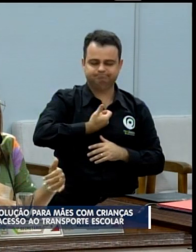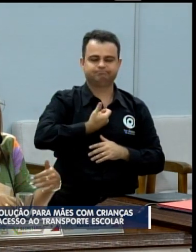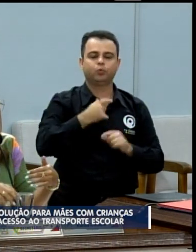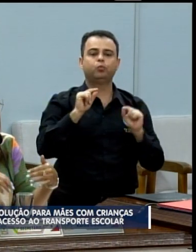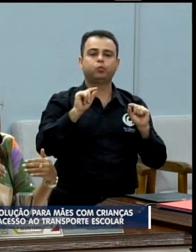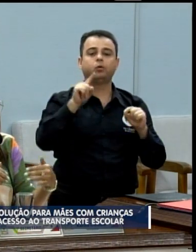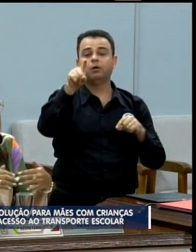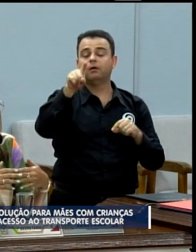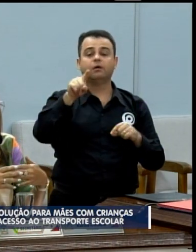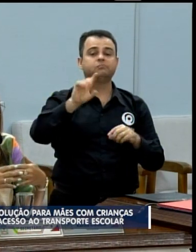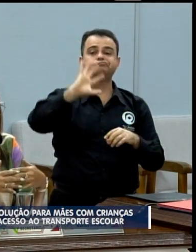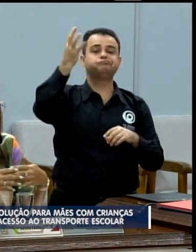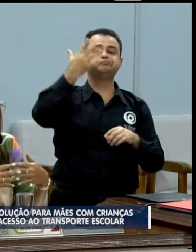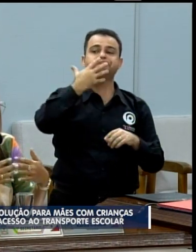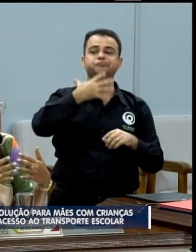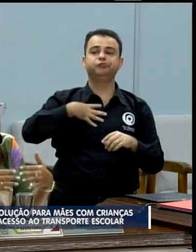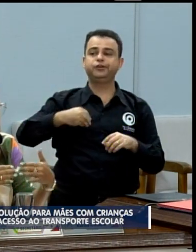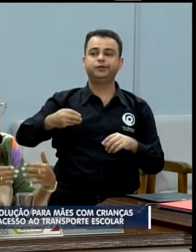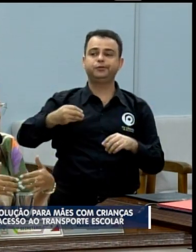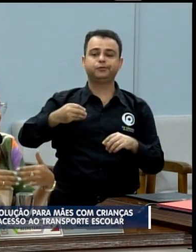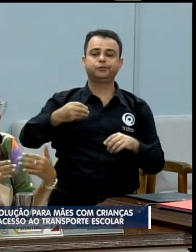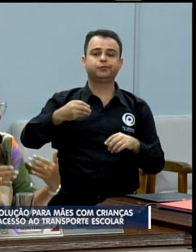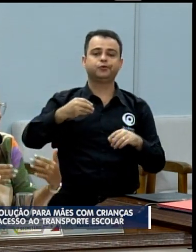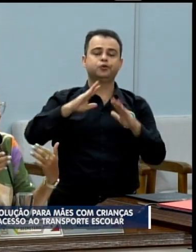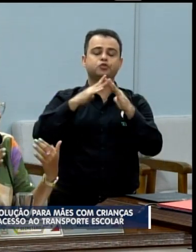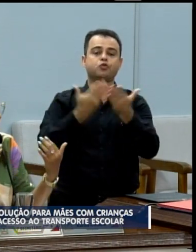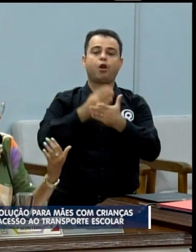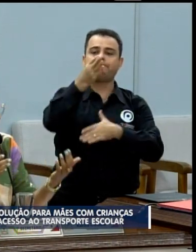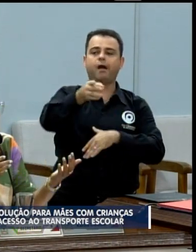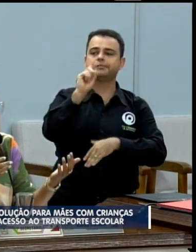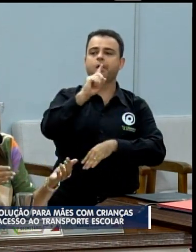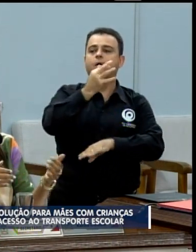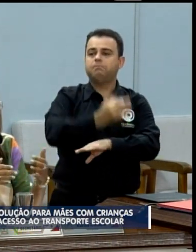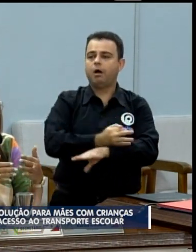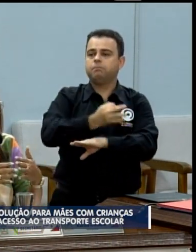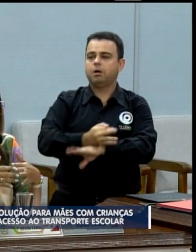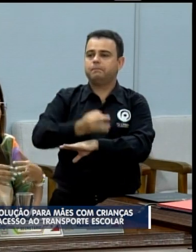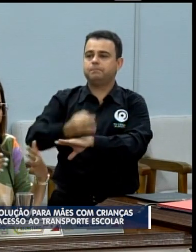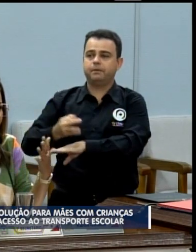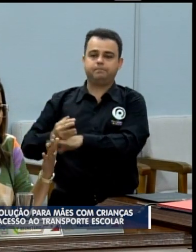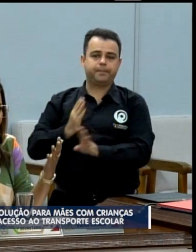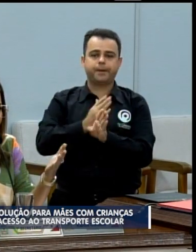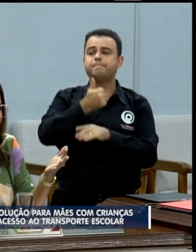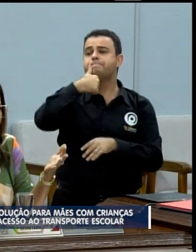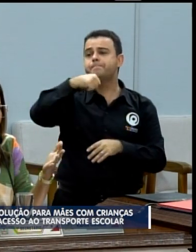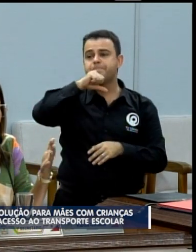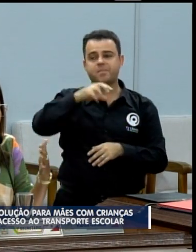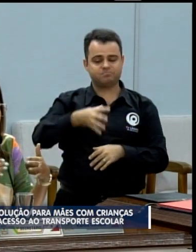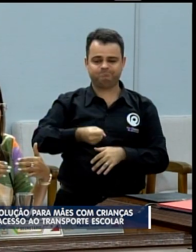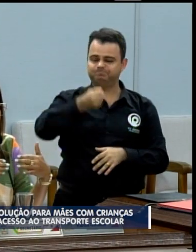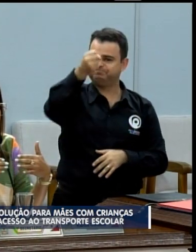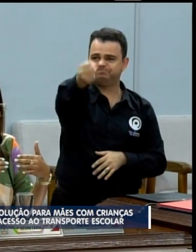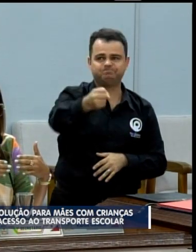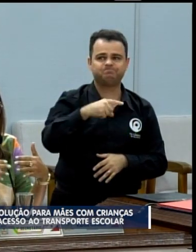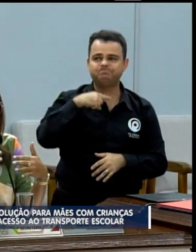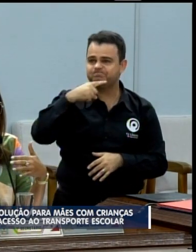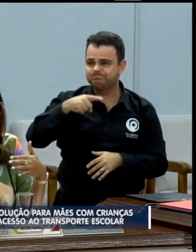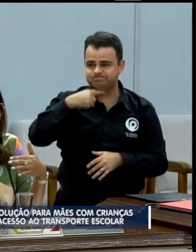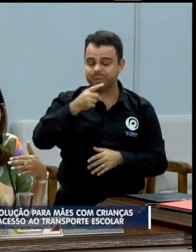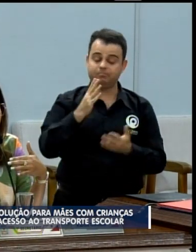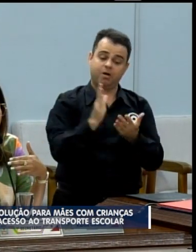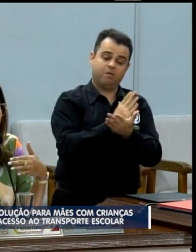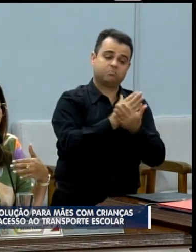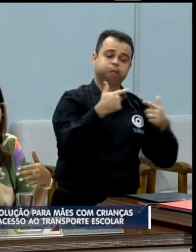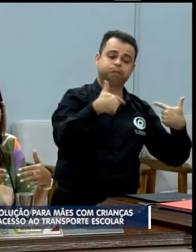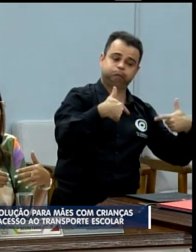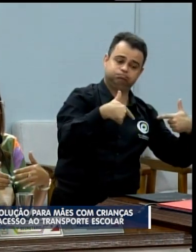tendo, devido ao fato que essa mãe não está tendo condição de levar a criança até a escola. Umas estão trabalhando e as outras, e